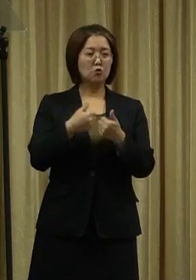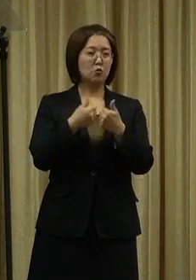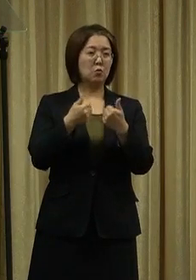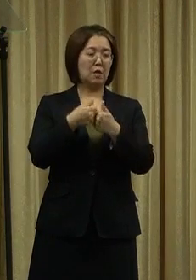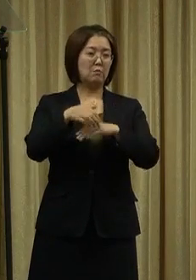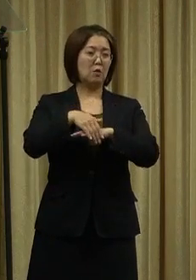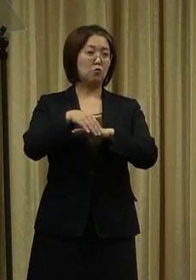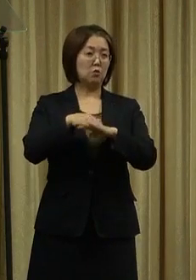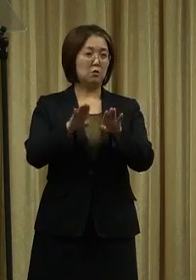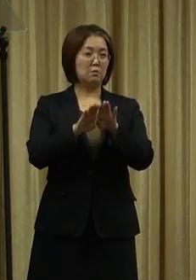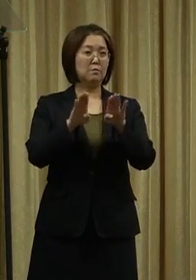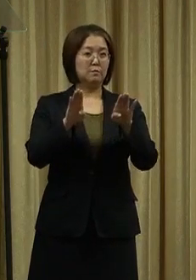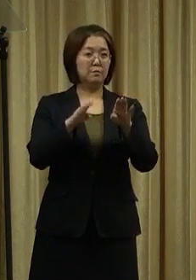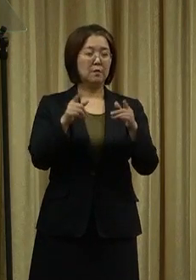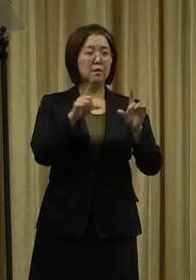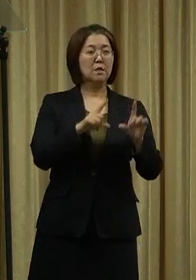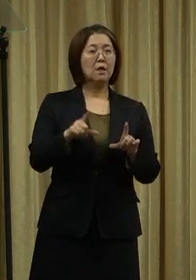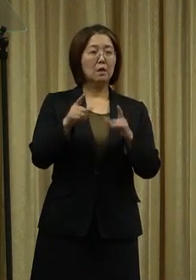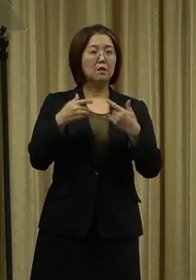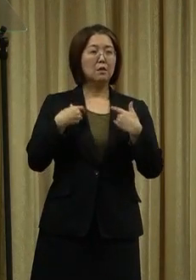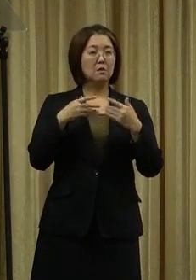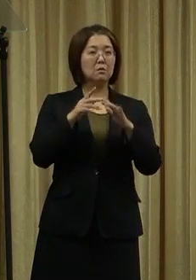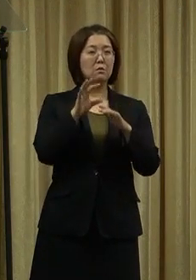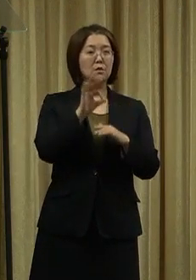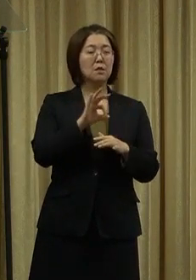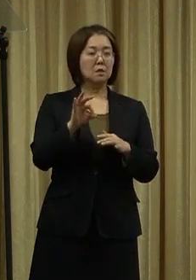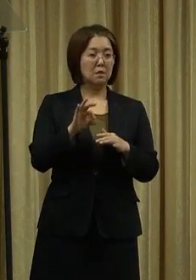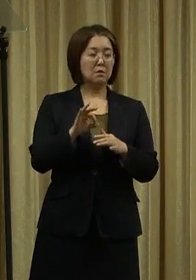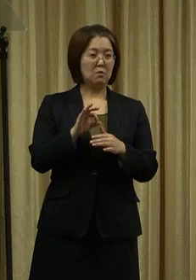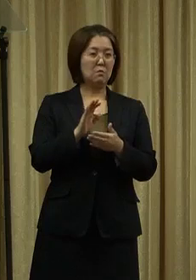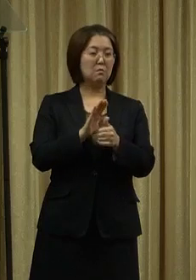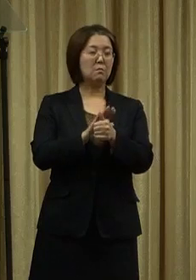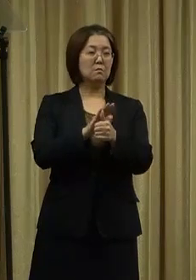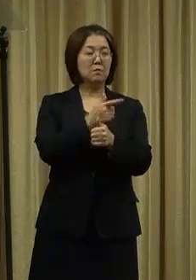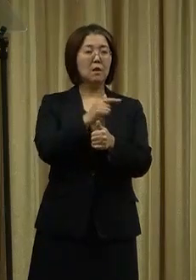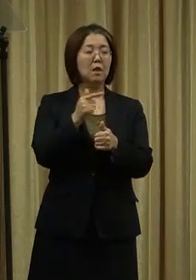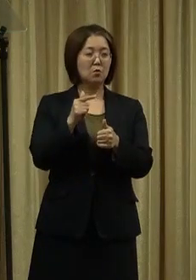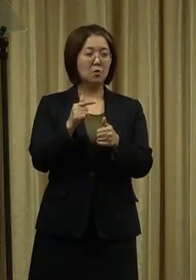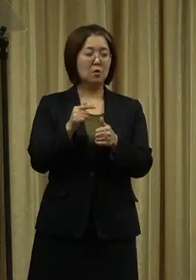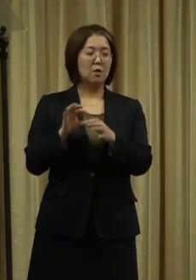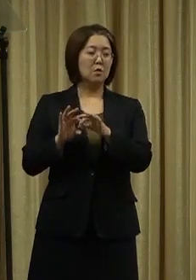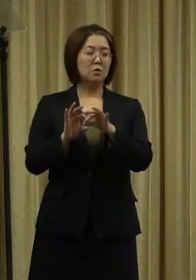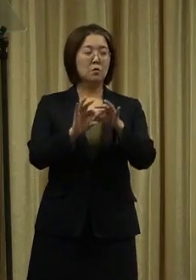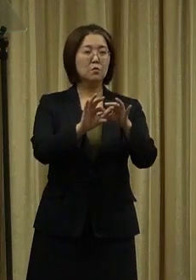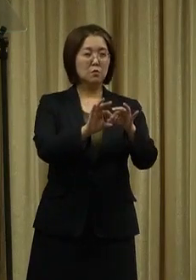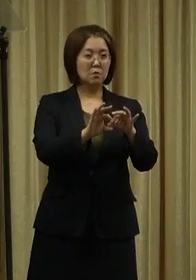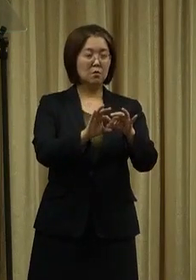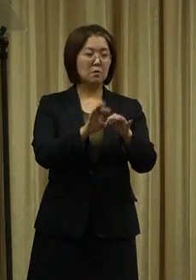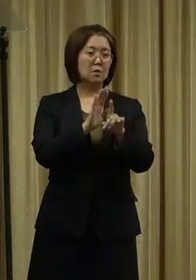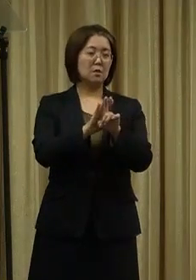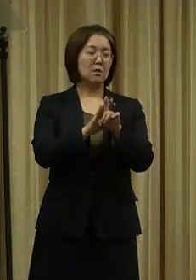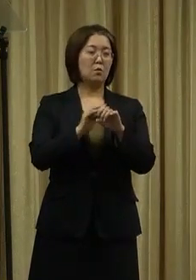開設、生活必需品の提供など切れ目のない包括的な支援を行います。